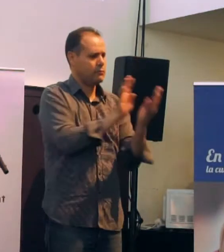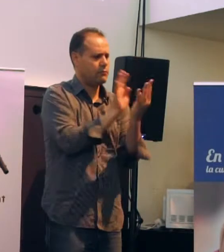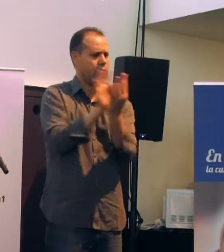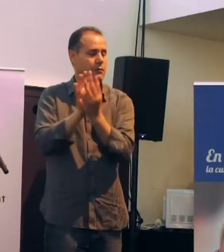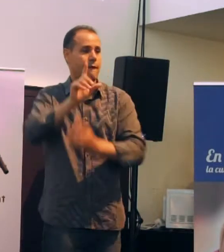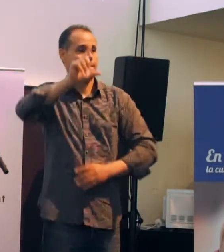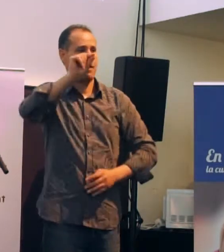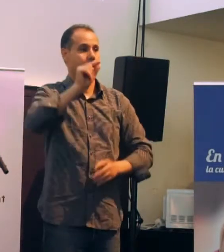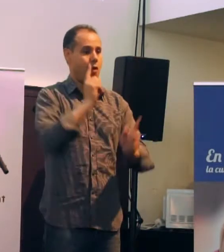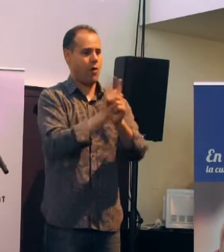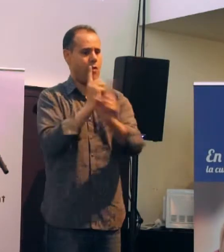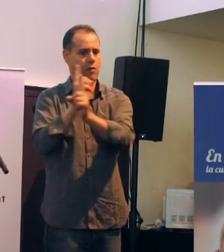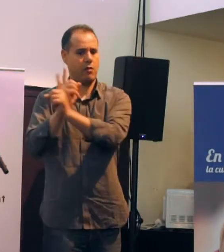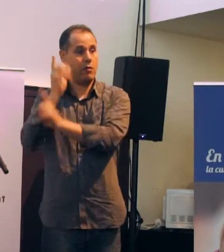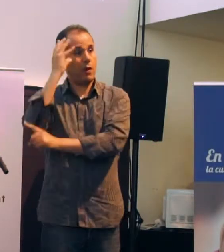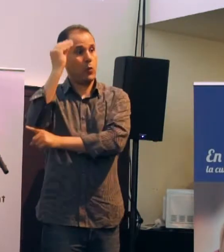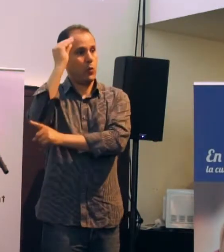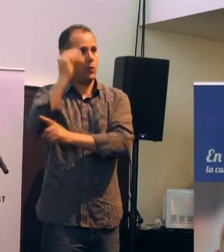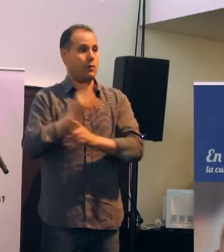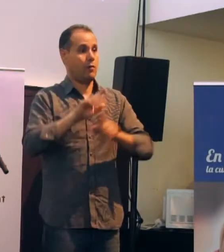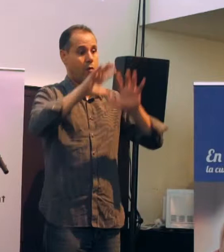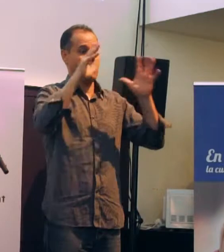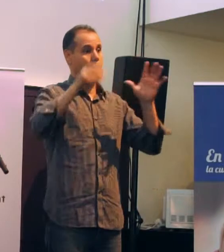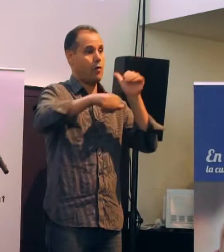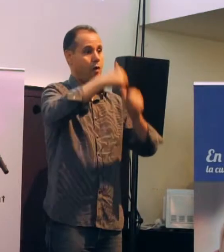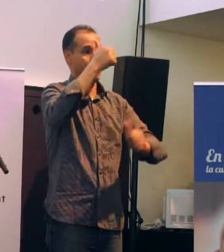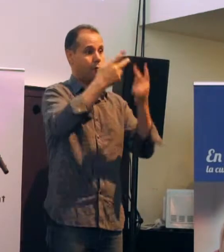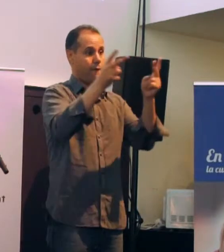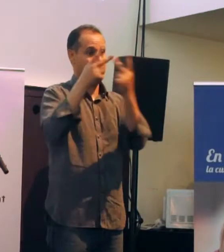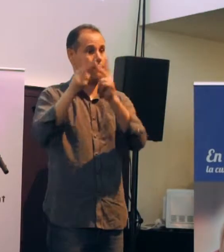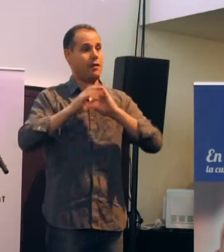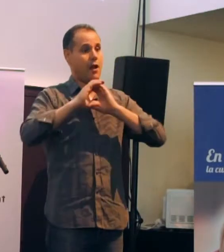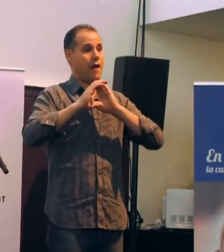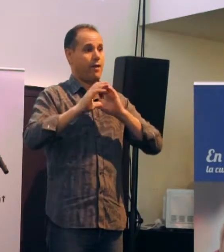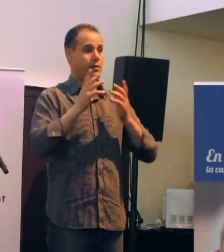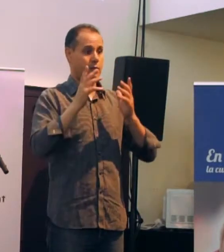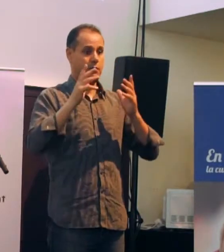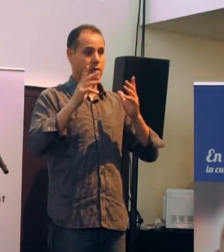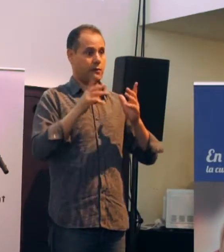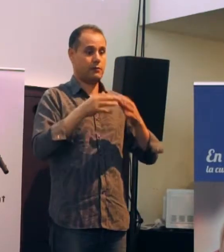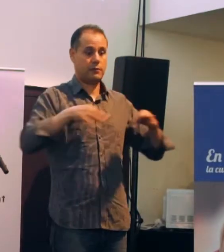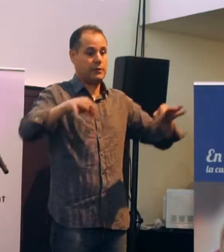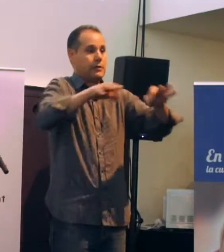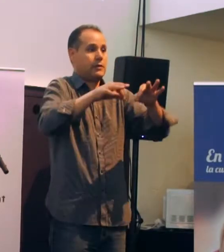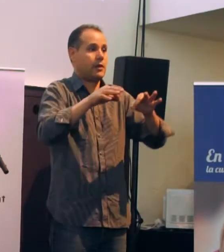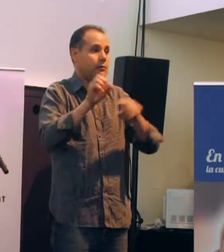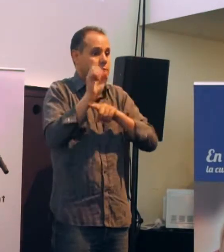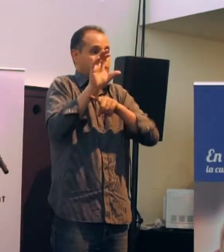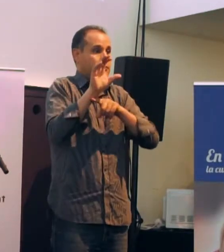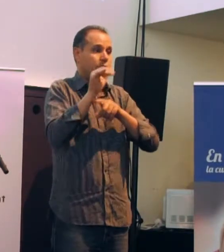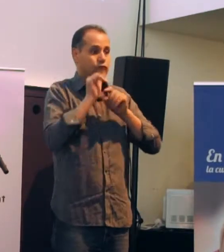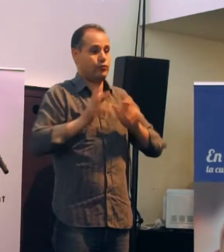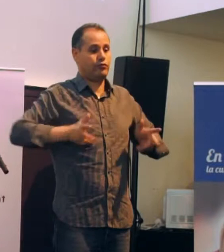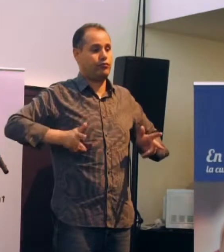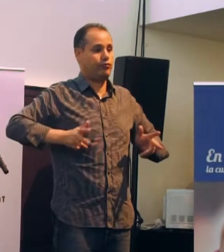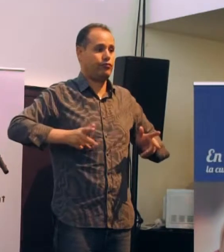des étudiants. En parallèle, 11 villes ont accueilli la caravane ensorcelée, cette petite salle de projection itinérante qui sillonne les